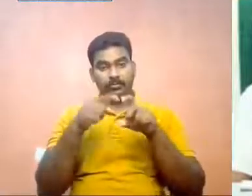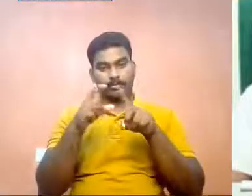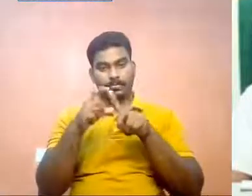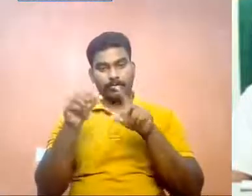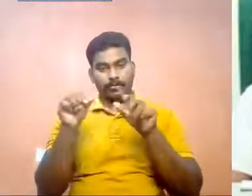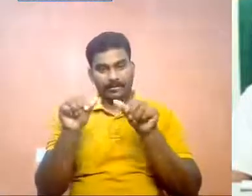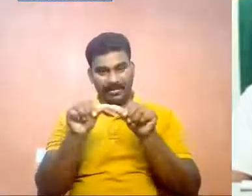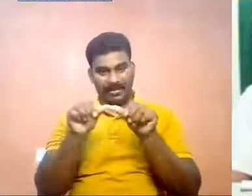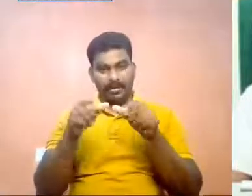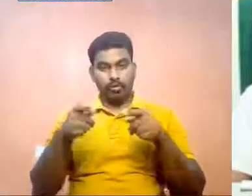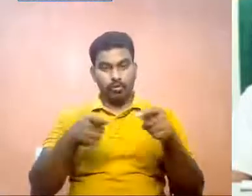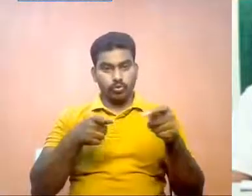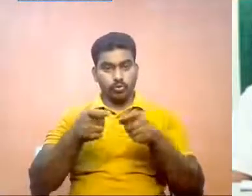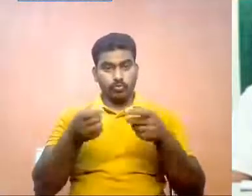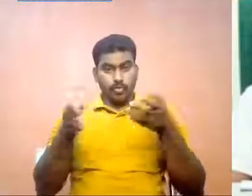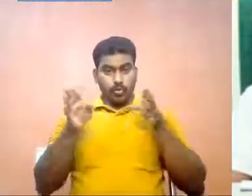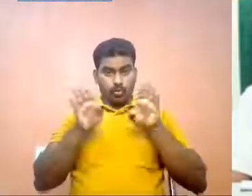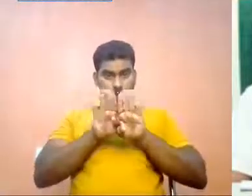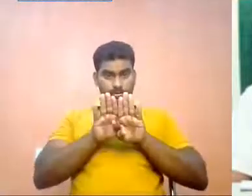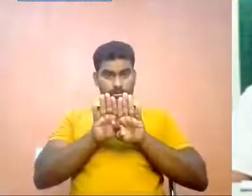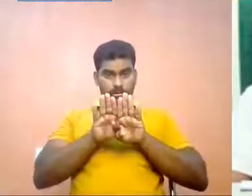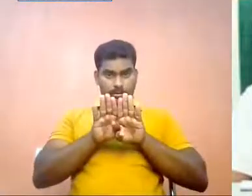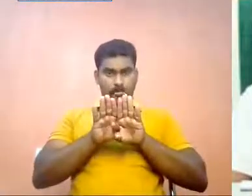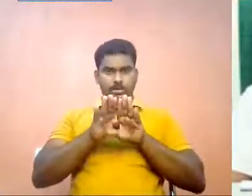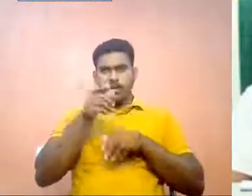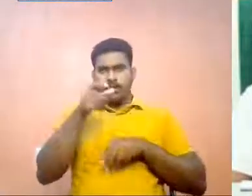ചിലത് അടഞ്ഞു കിടക്കുന്നു എന്ന പരാതി വന്നിട്ടുണ്ട്.